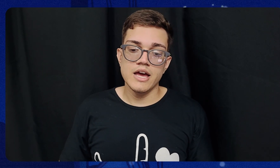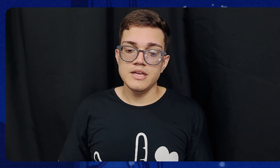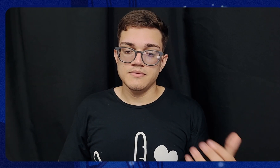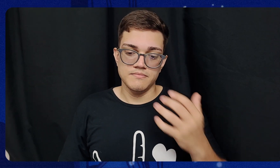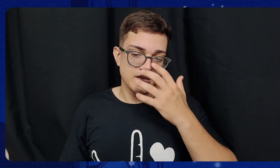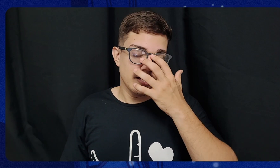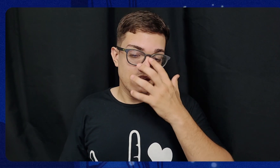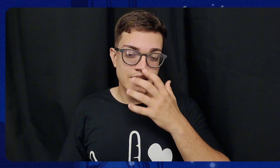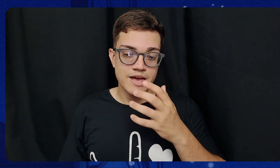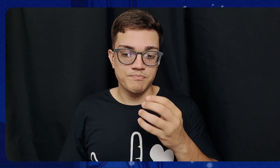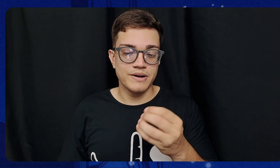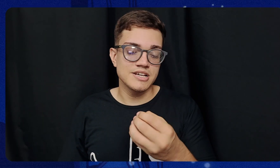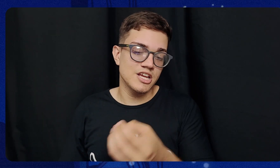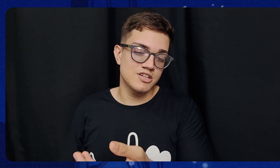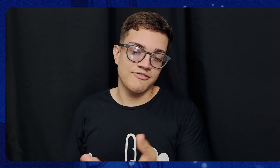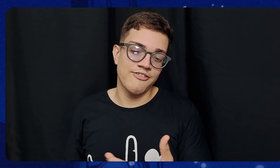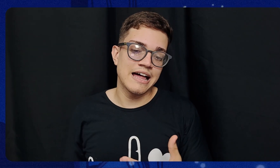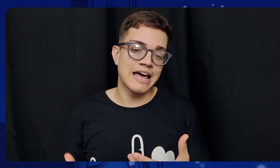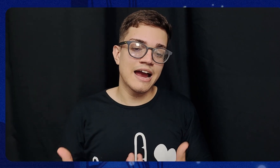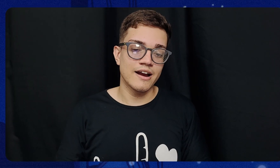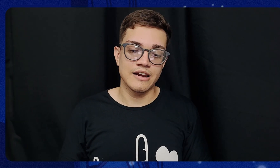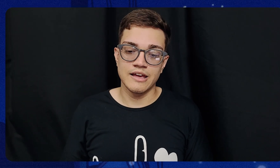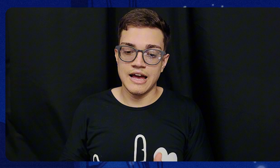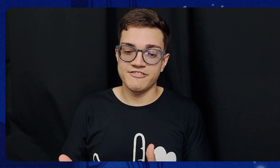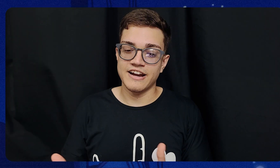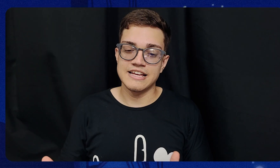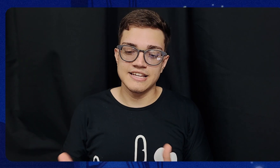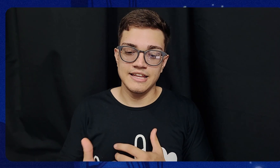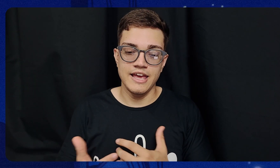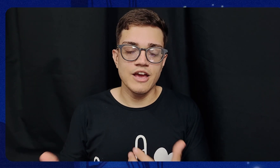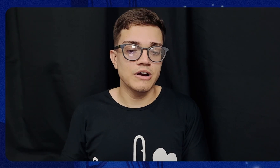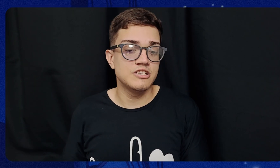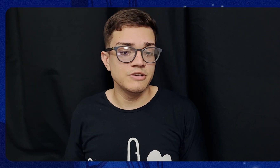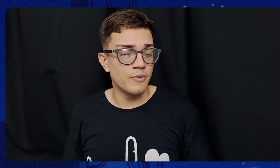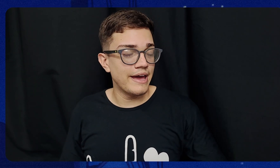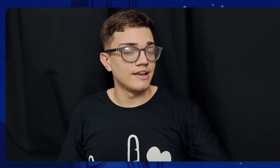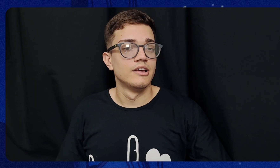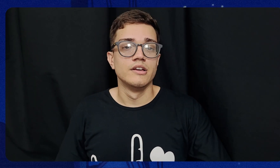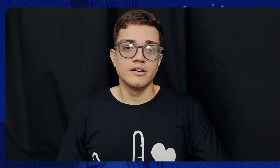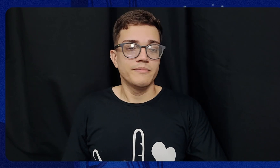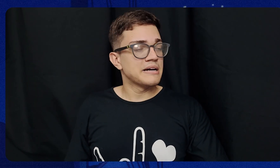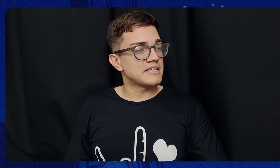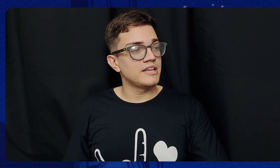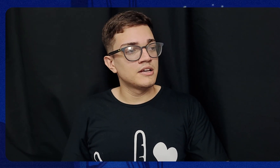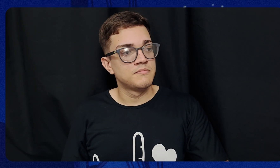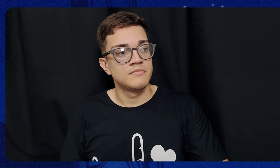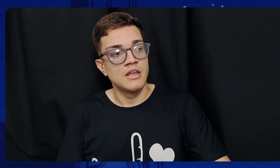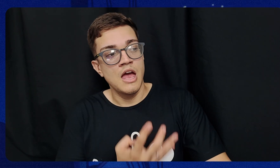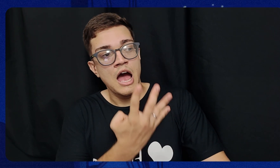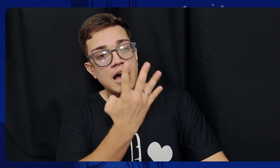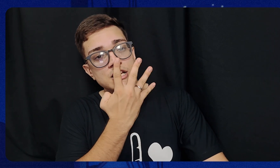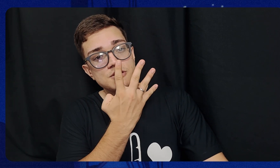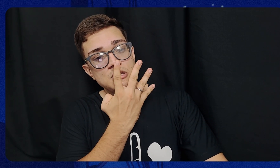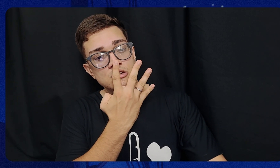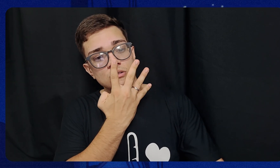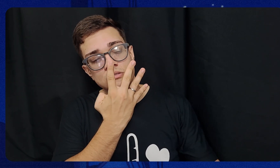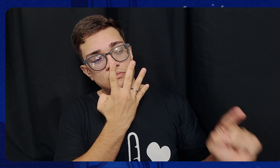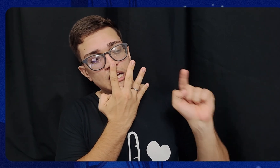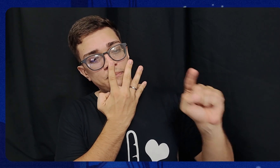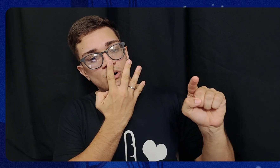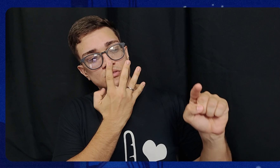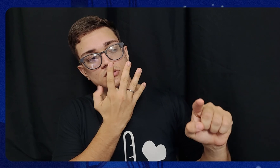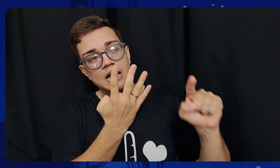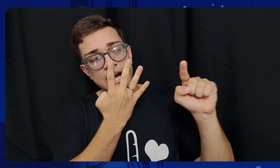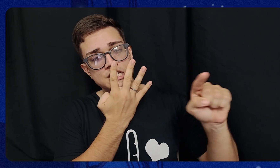E aí, pra gente falar, né, a frase ali, eu admiro ela, bastaria admiro